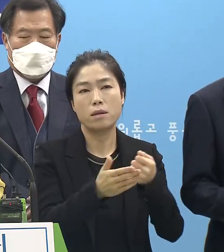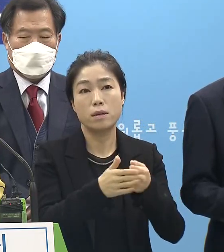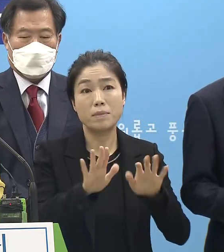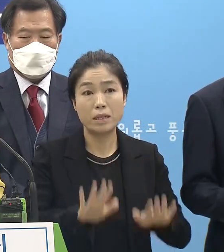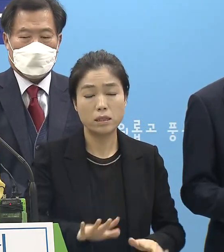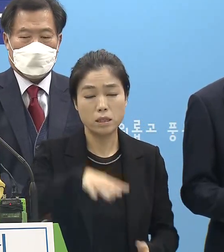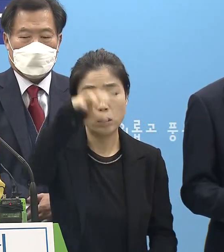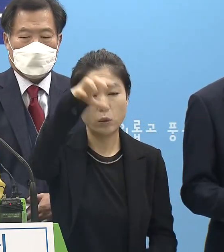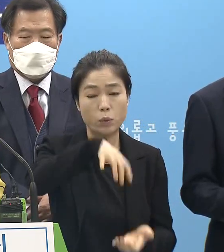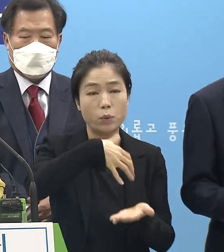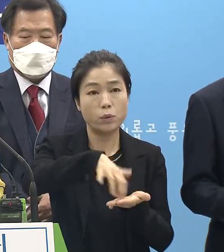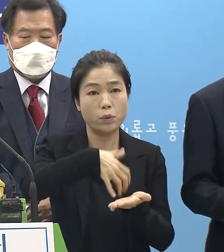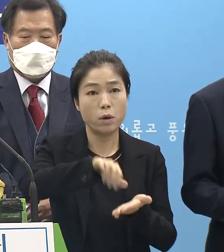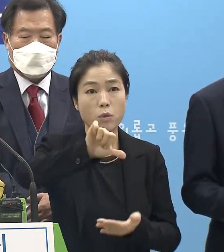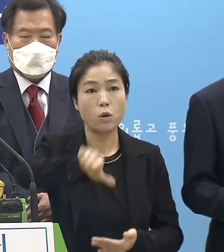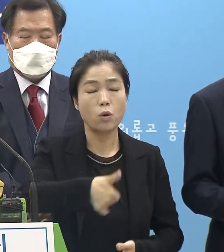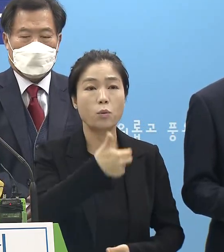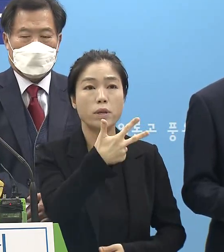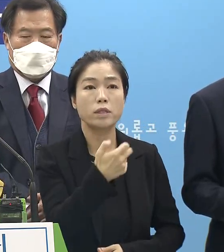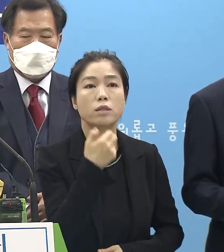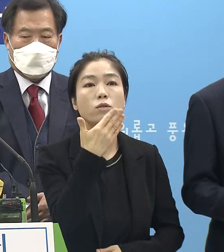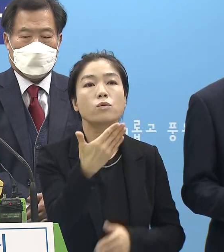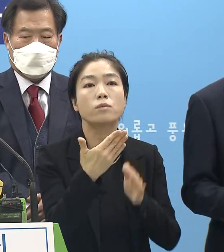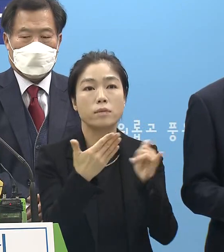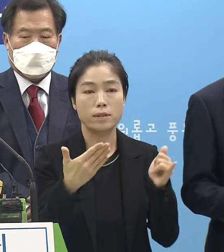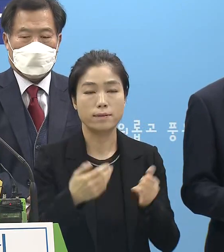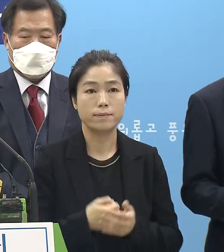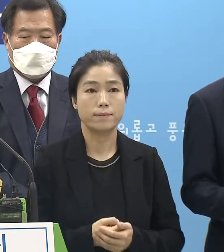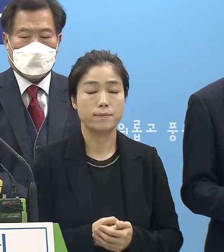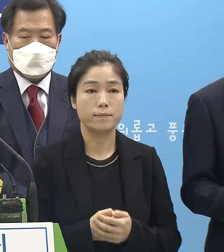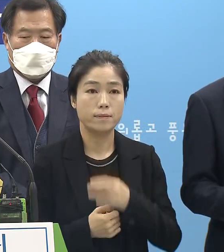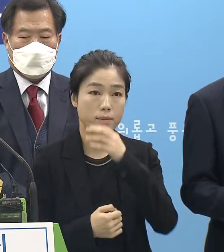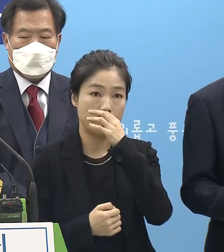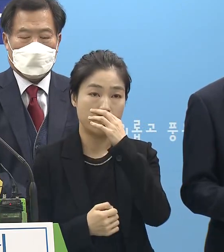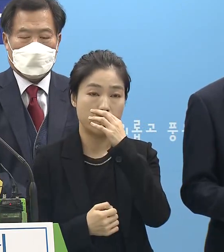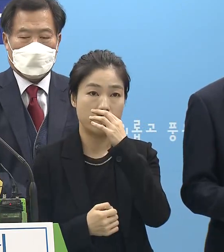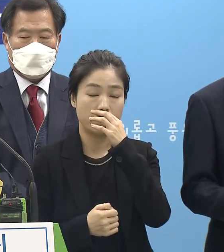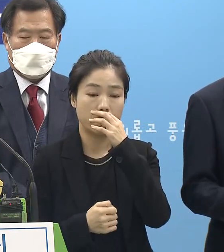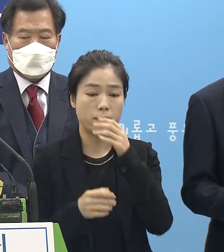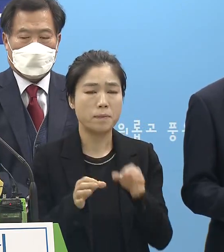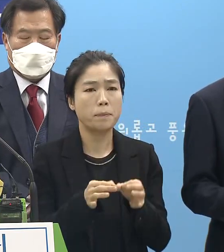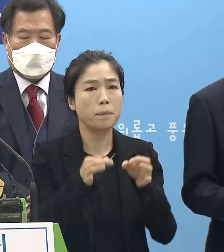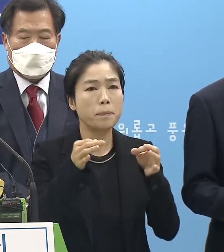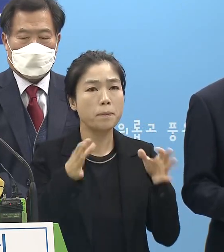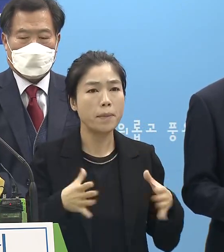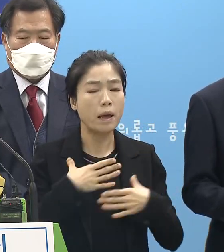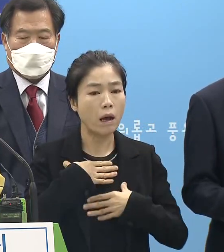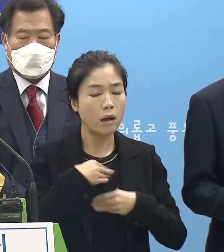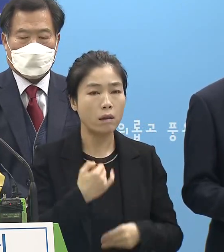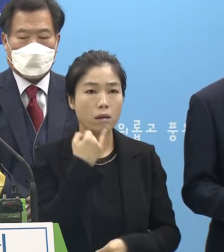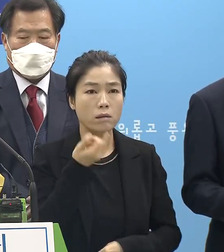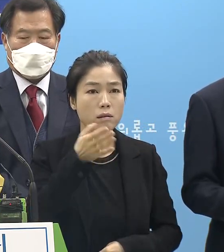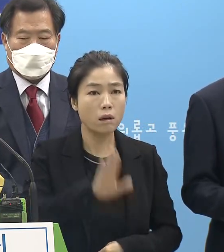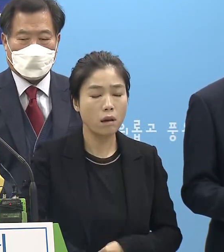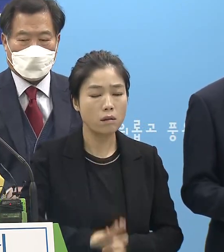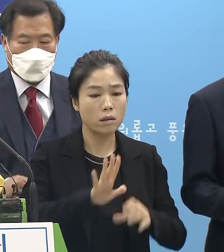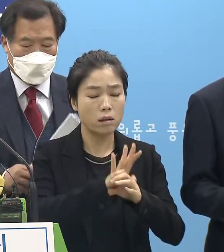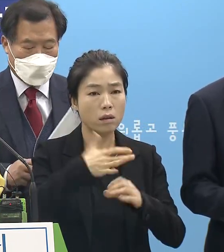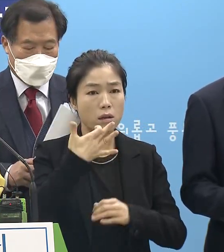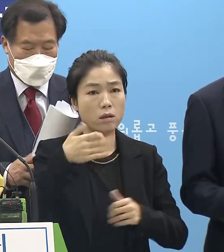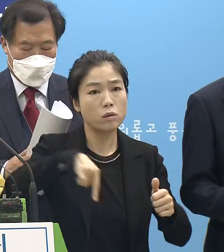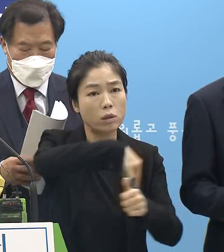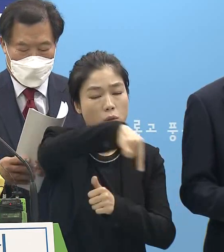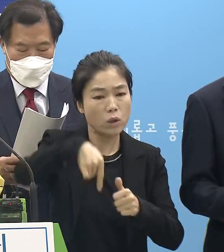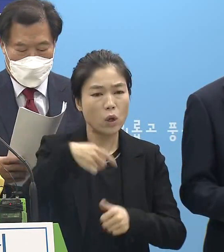현재 누적 확진자는 579명입니다. 한동안 안정세를 보이던 코로나19 상황이